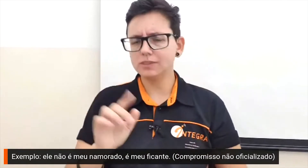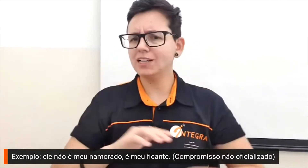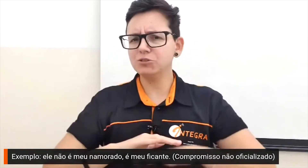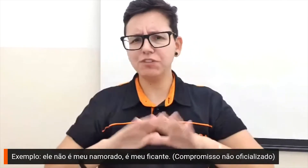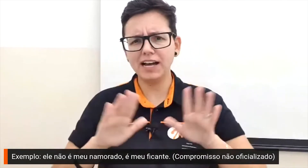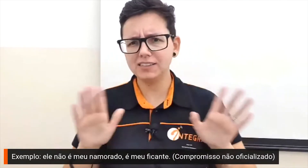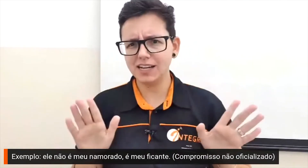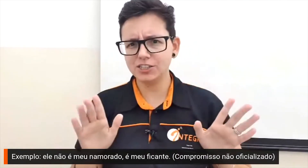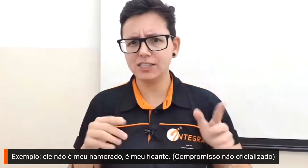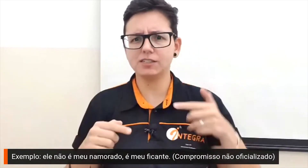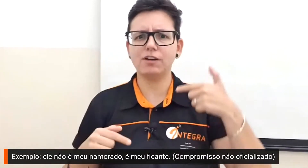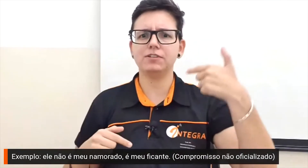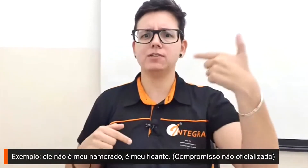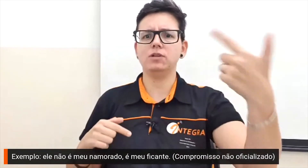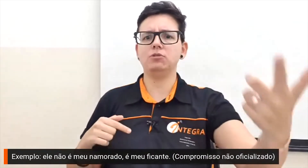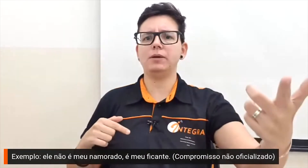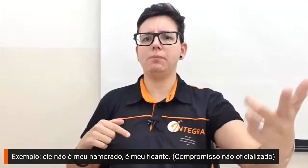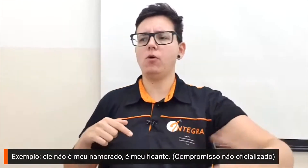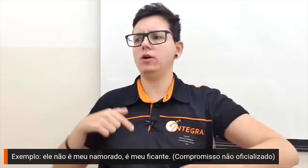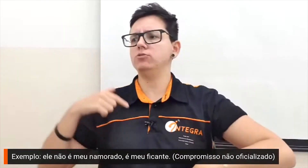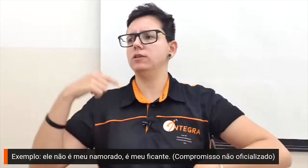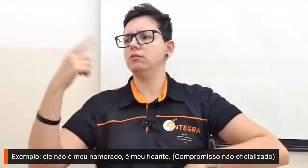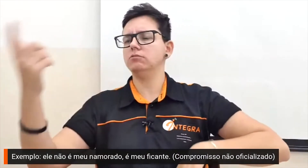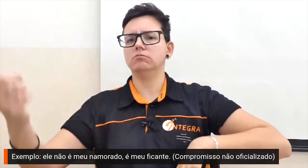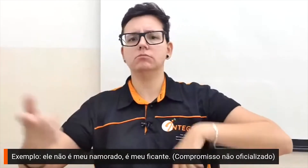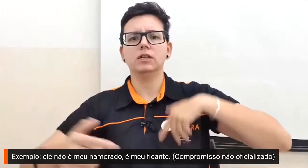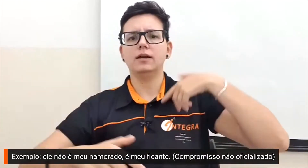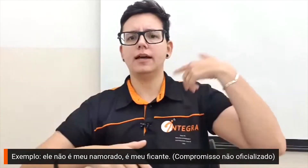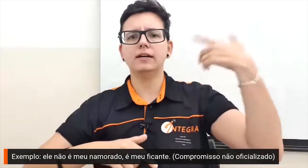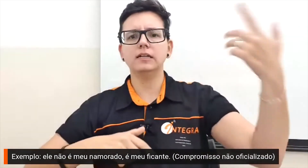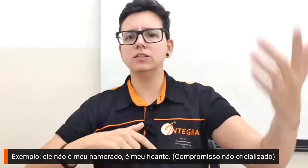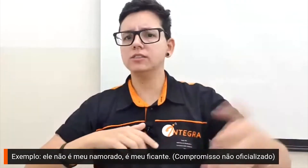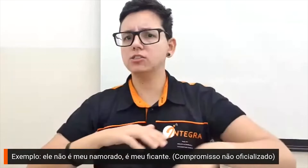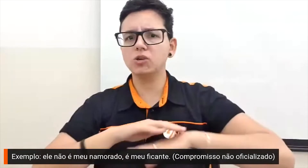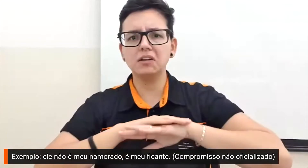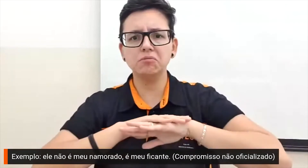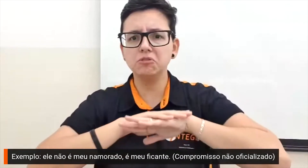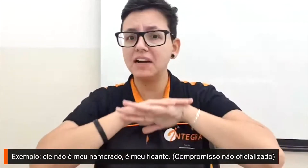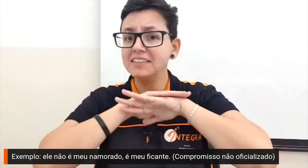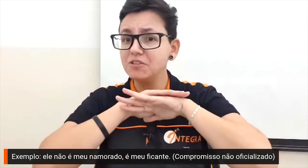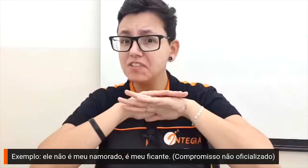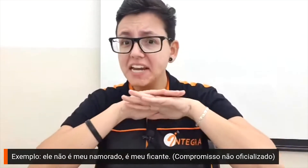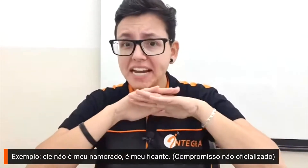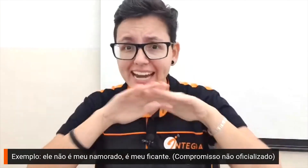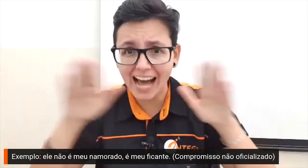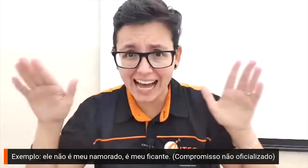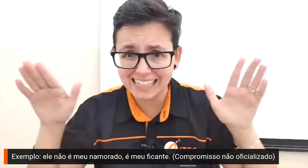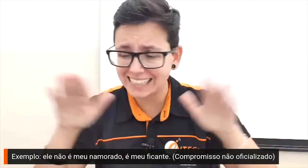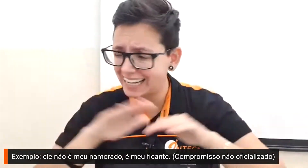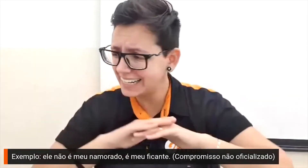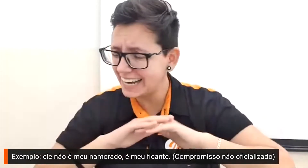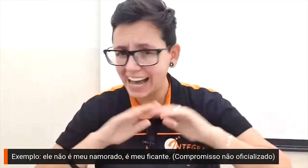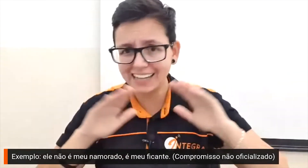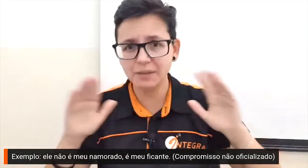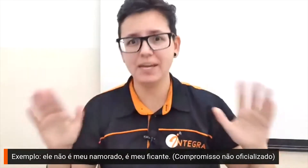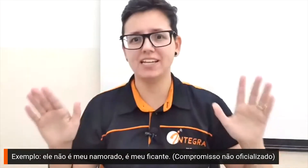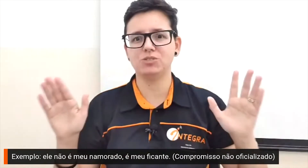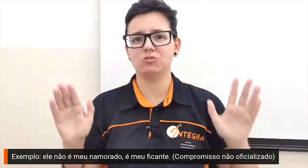Tanto faz, tá, gente? Você vai fazer o não depois, o não antes, isso aí não vai interferir em nada mesmo,